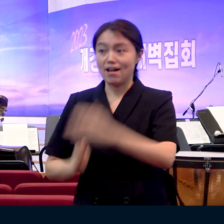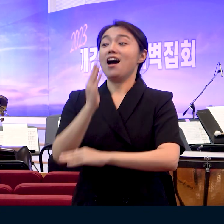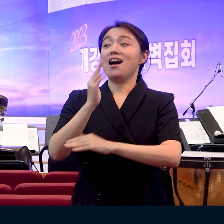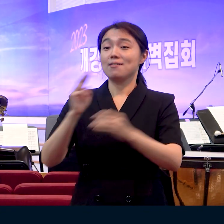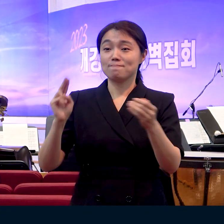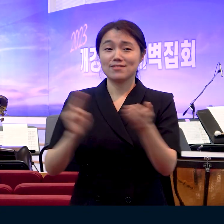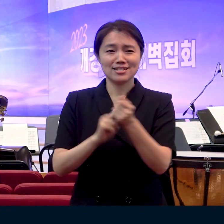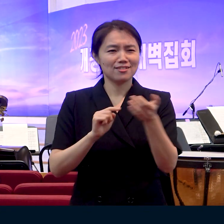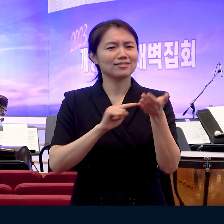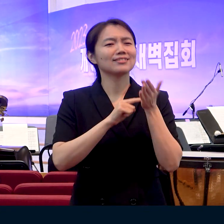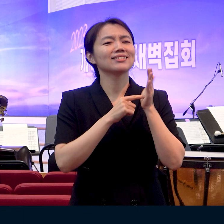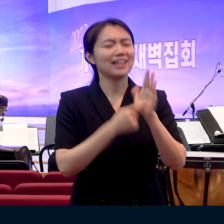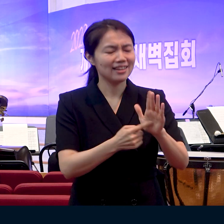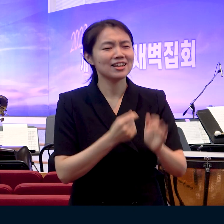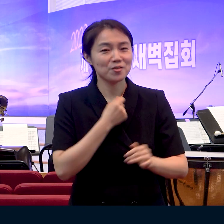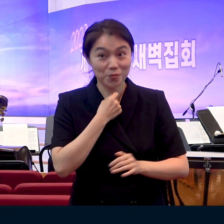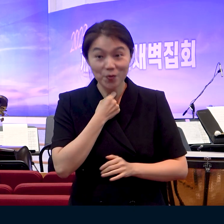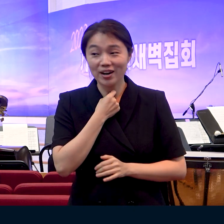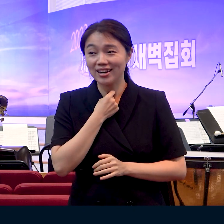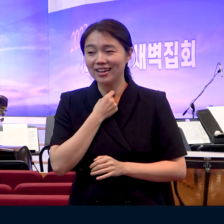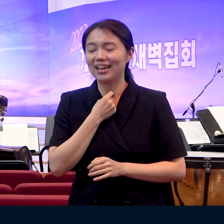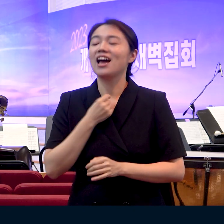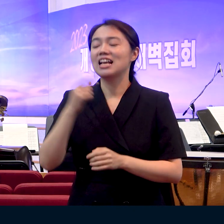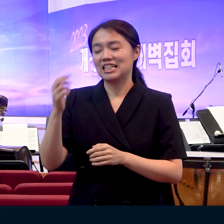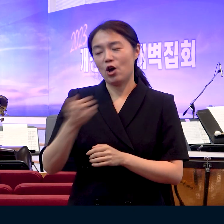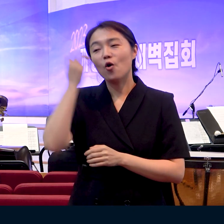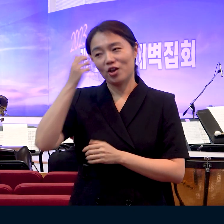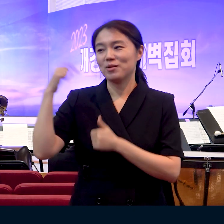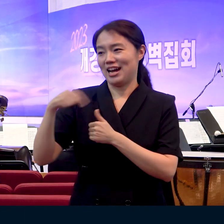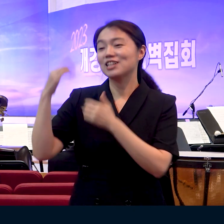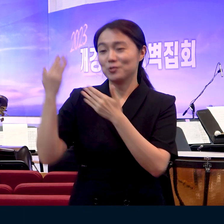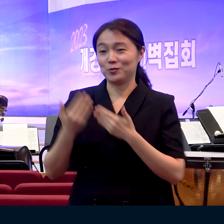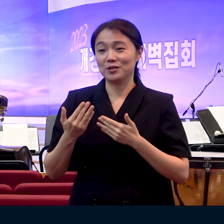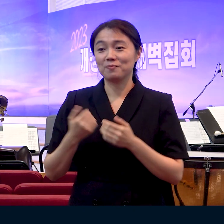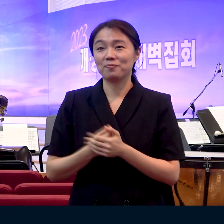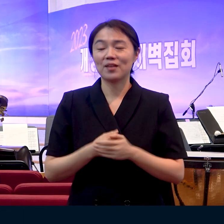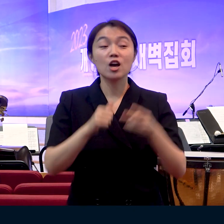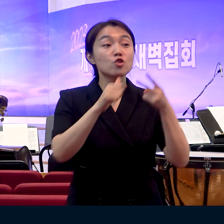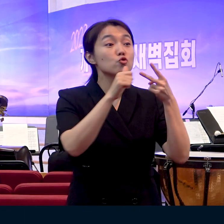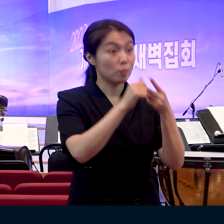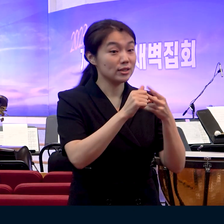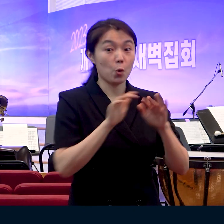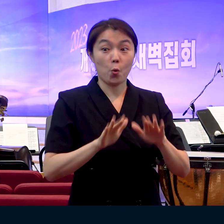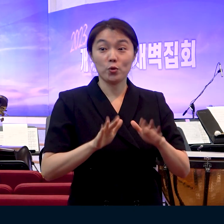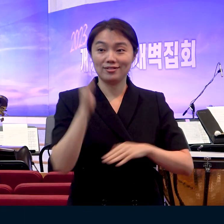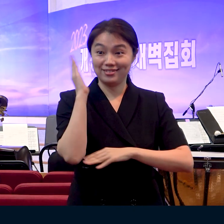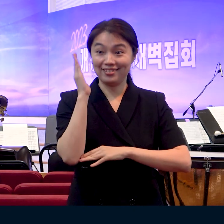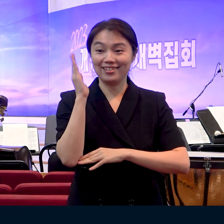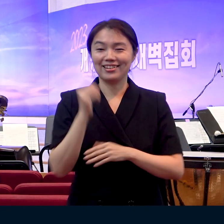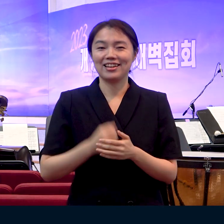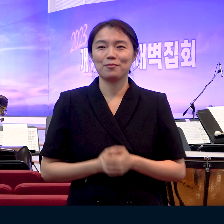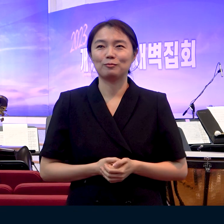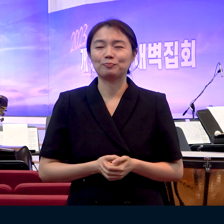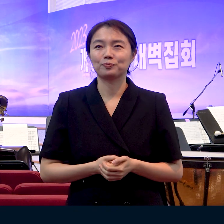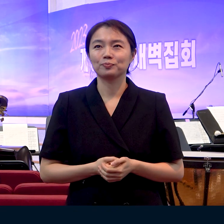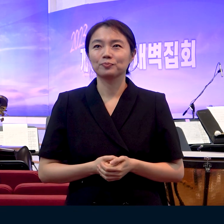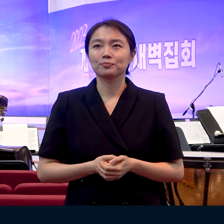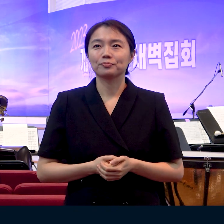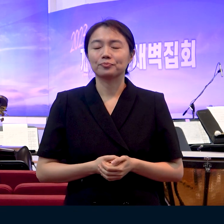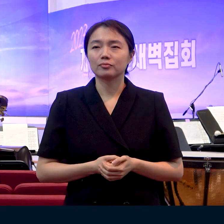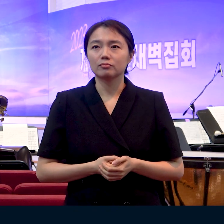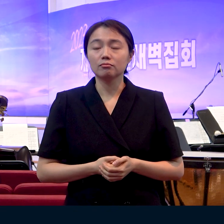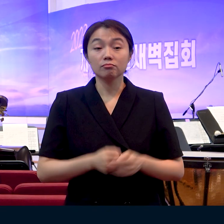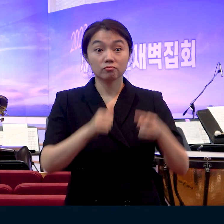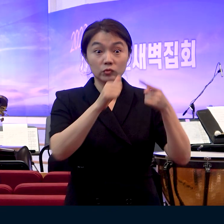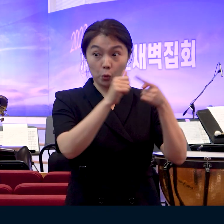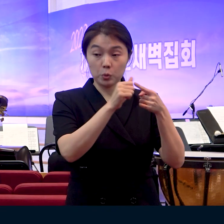그렇게 강한 감동으로 제게 주셨습니다. 그리고 이제 두 번째, 그것을 말씀드립니다. 사실